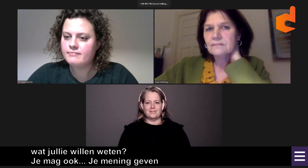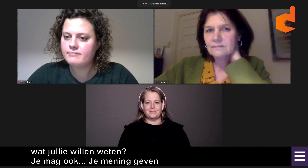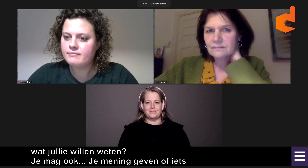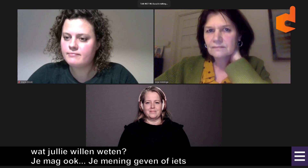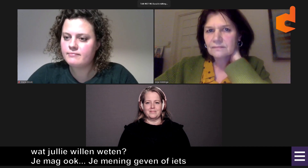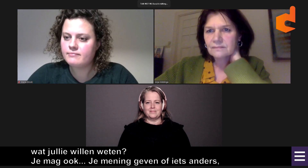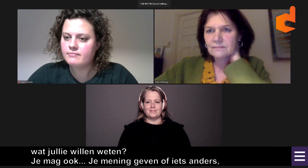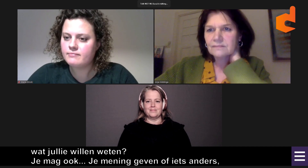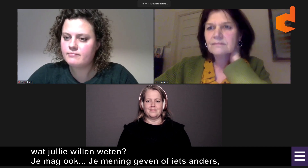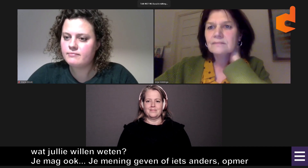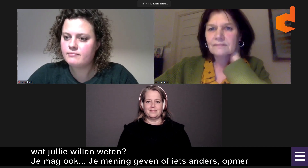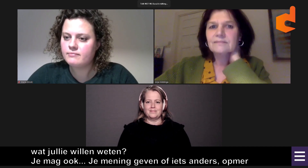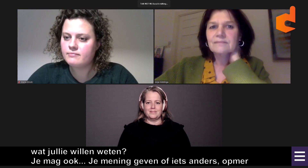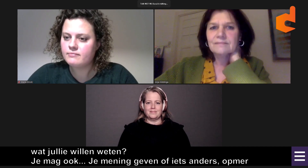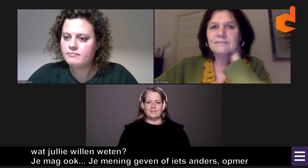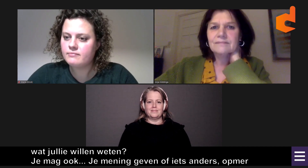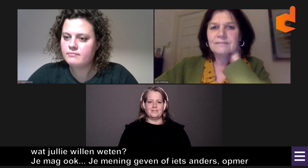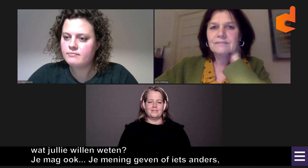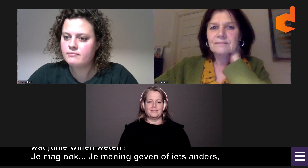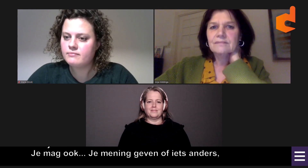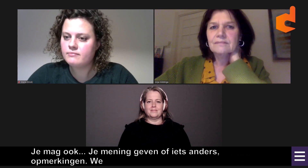Dus we horen graag jullie vragen.